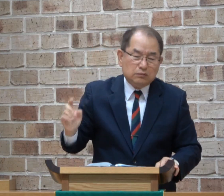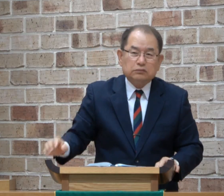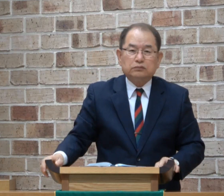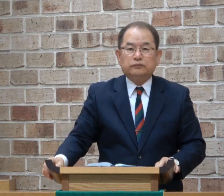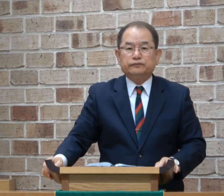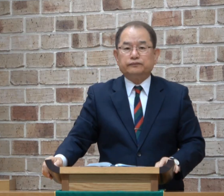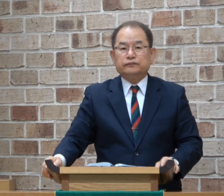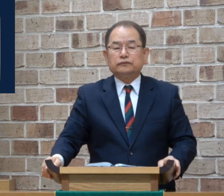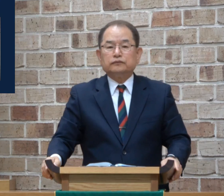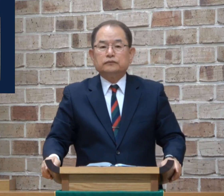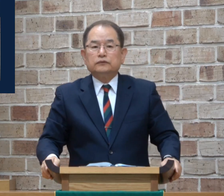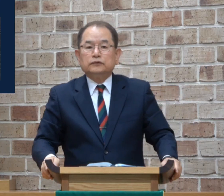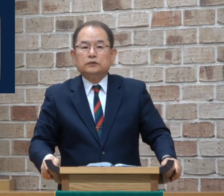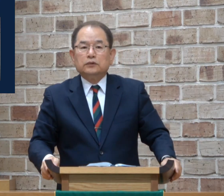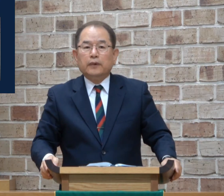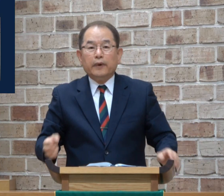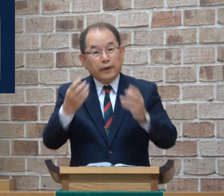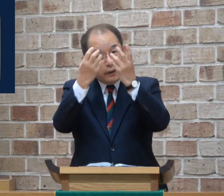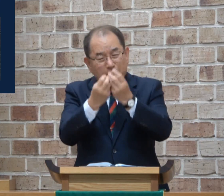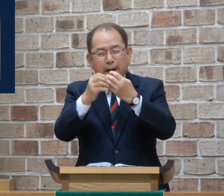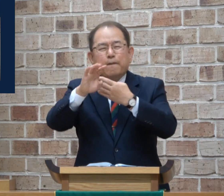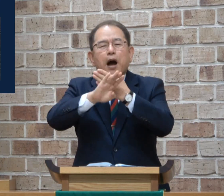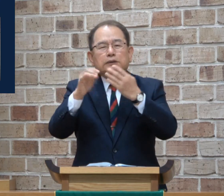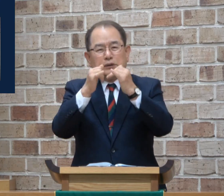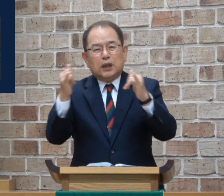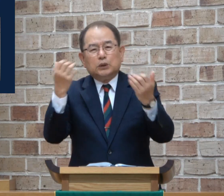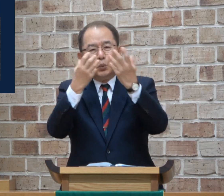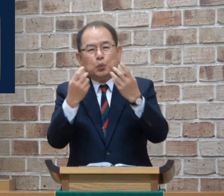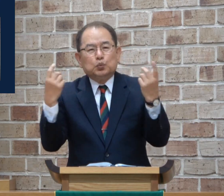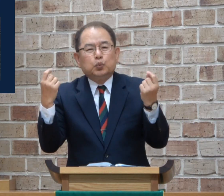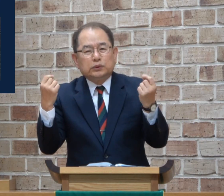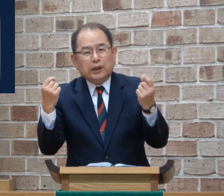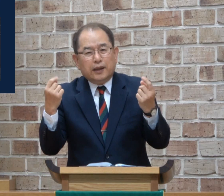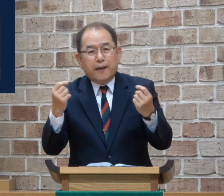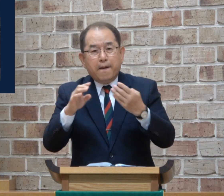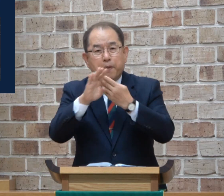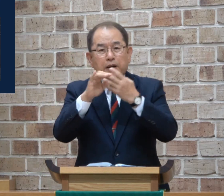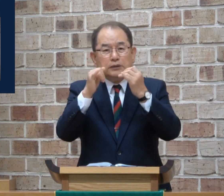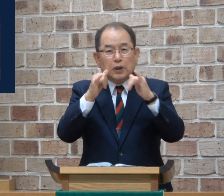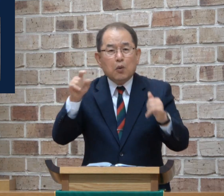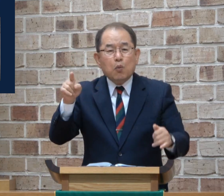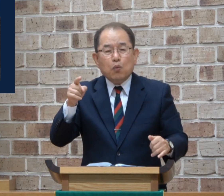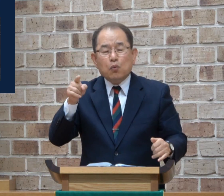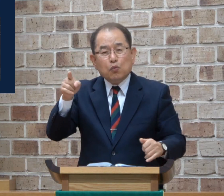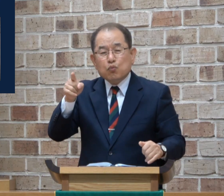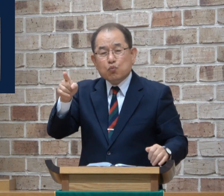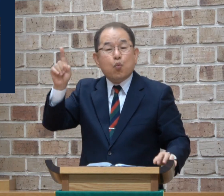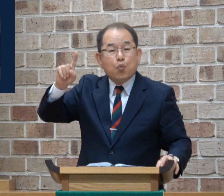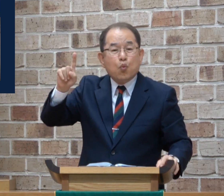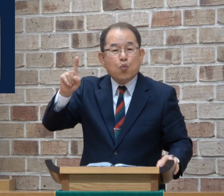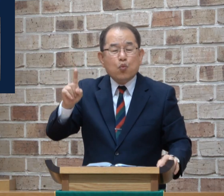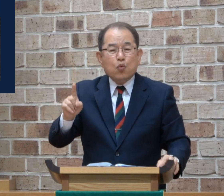예를 들면 바리새인들의 외식하는 모습, 하나님을 경배하는 사람들입니다.